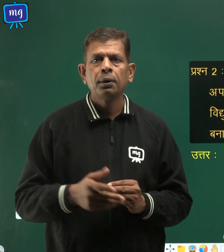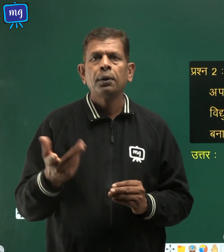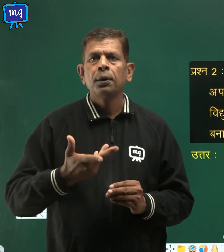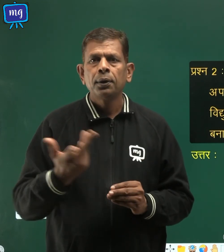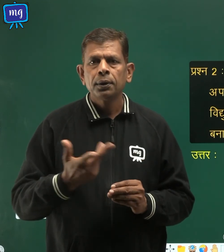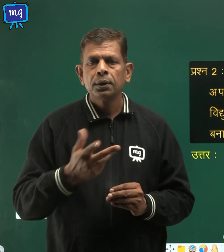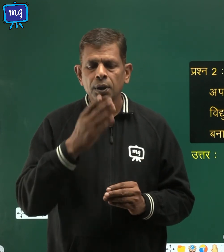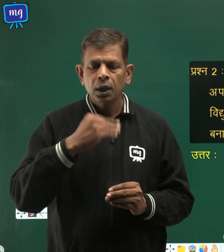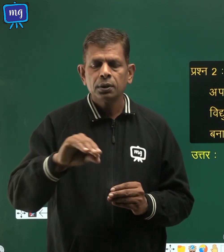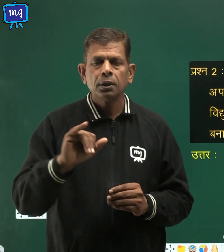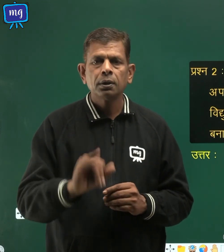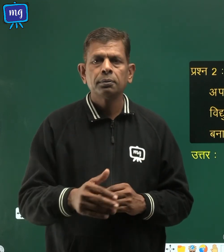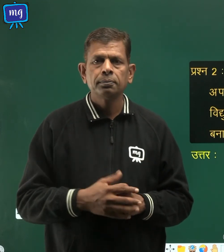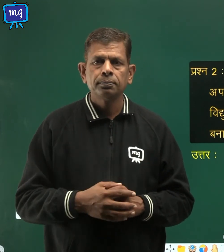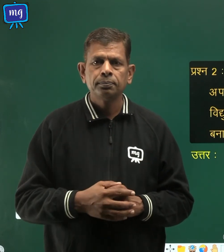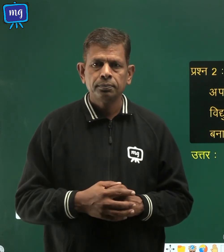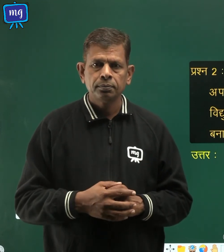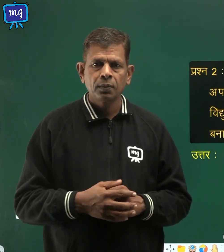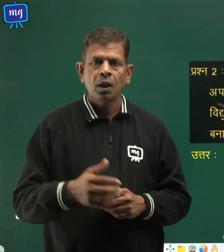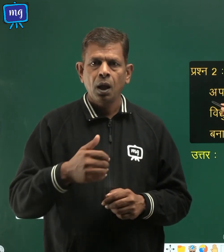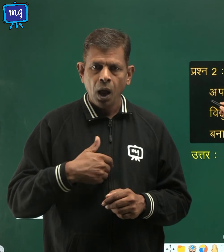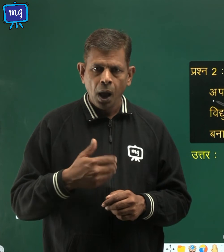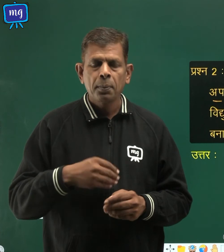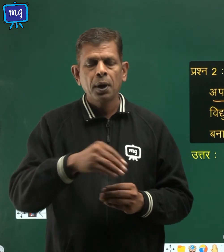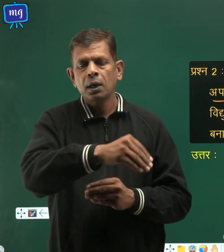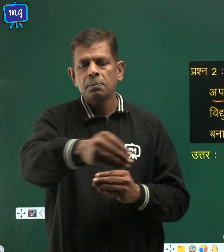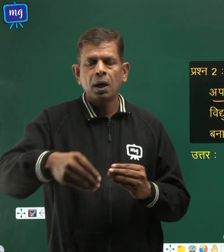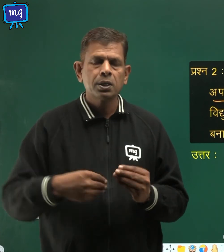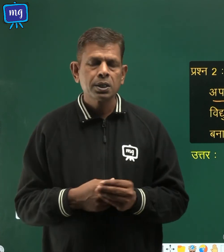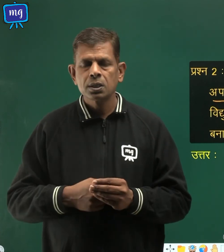किसे कहते हैं? अपने आसपास